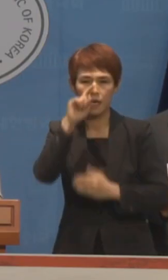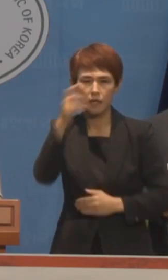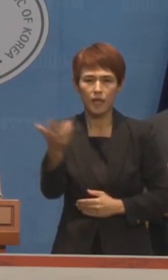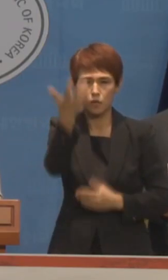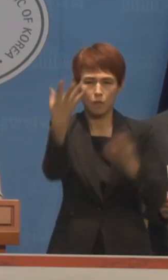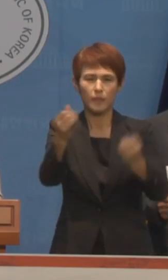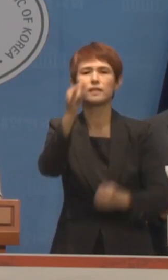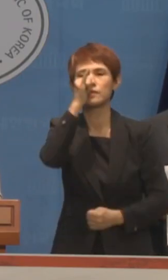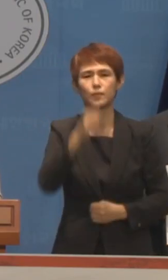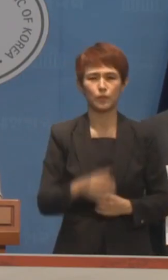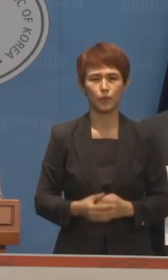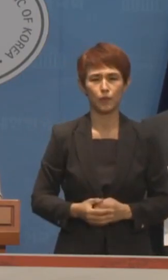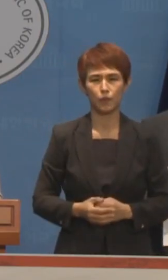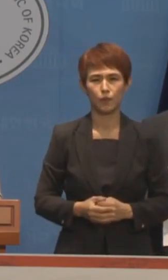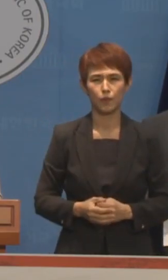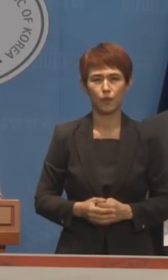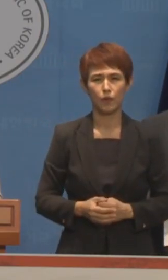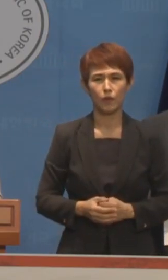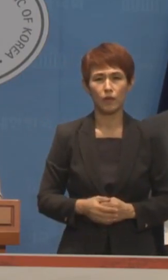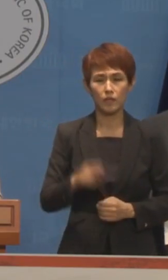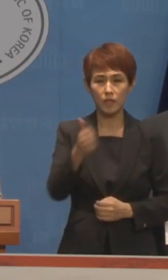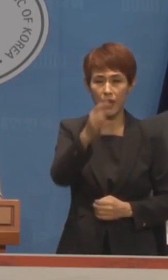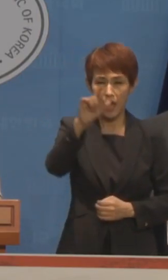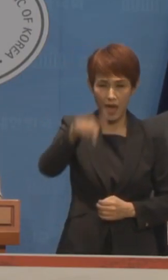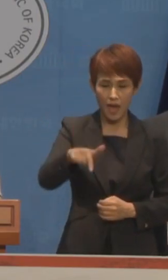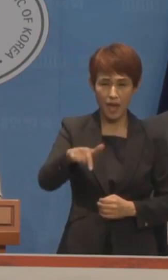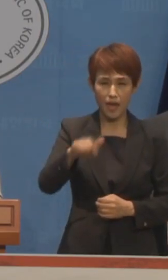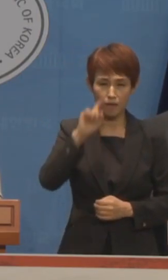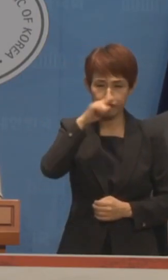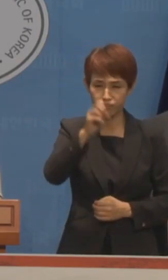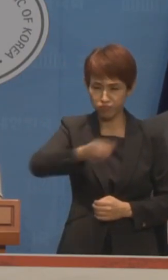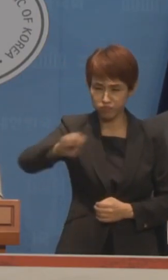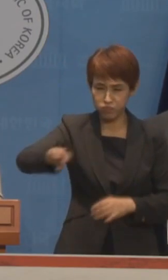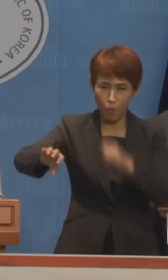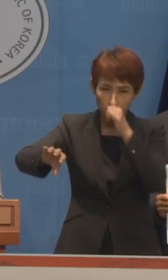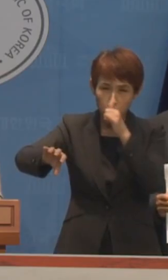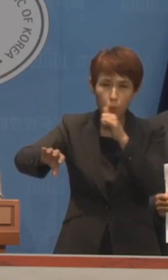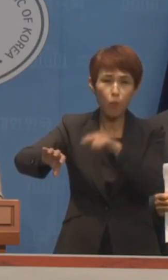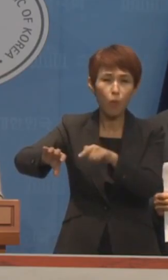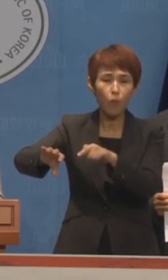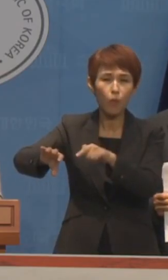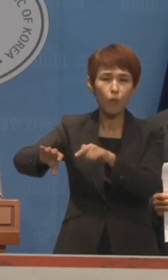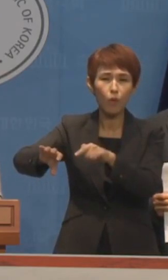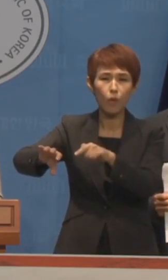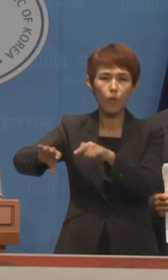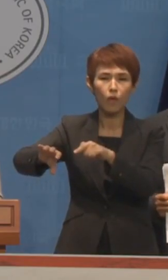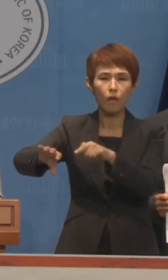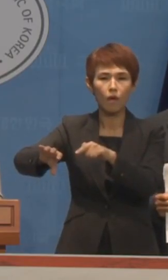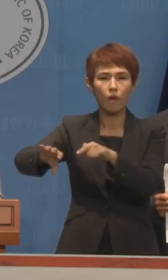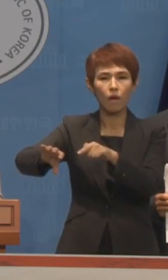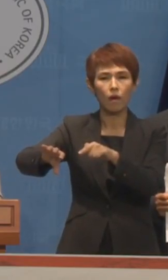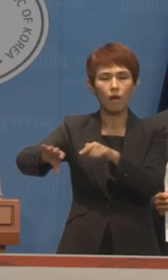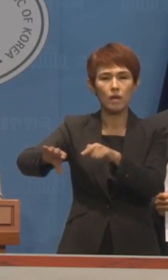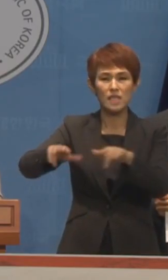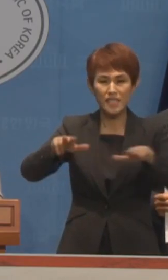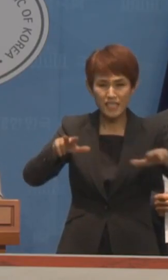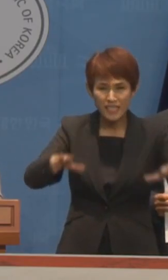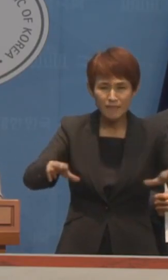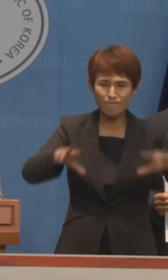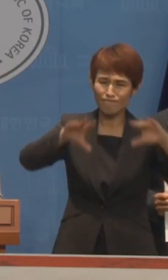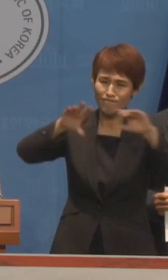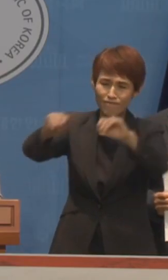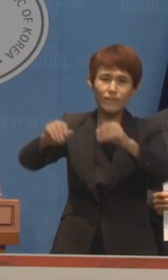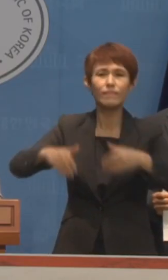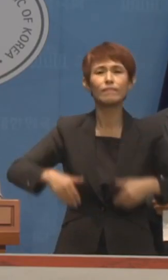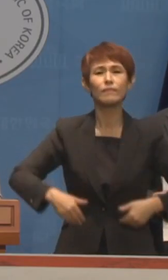점, 더불어 대책 없는 핵폐기물을 만들어내고 있는 것까지 고려한다면 진흥이 아니라 지금 당장 중단해야